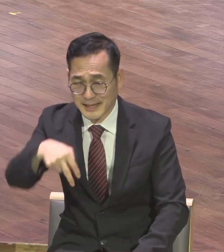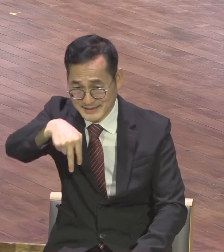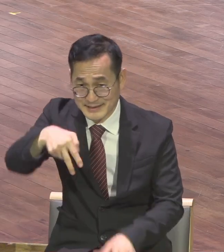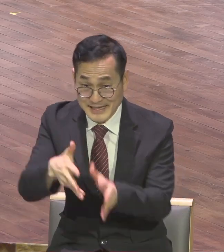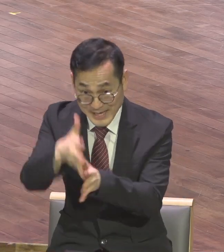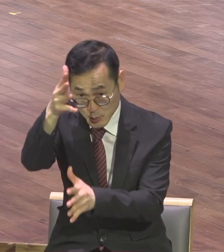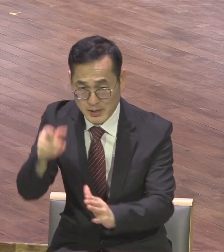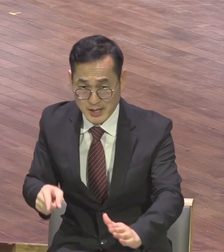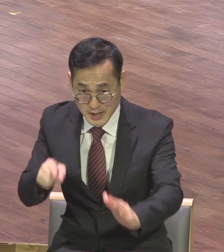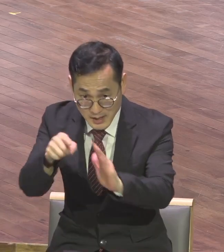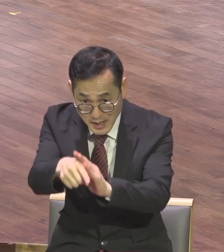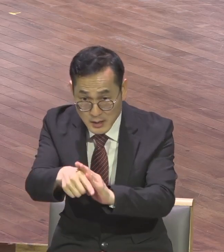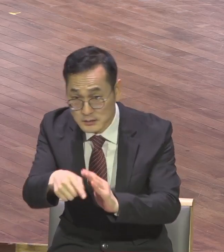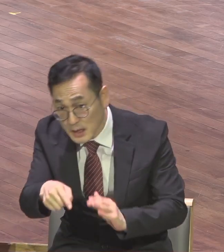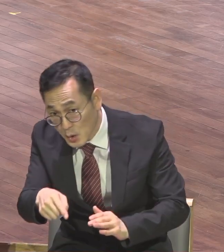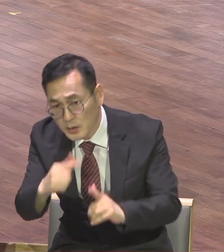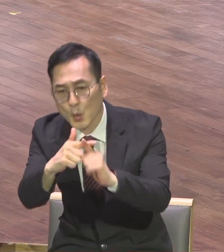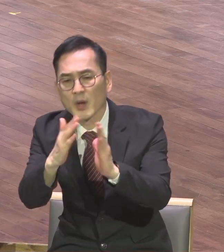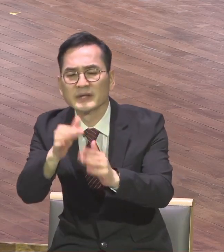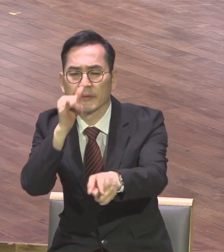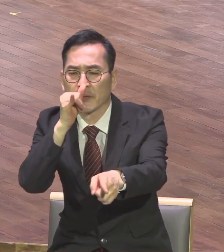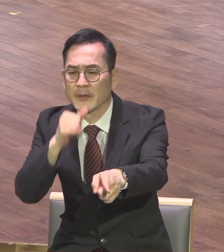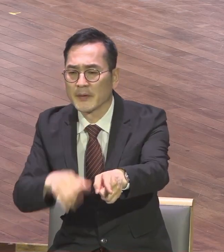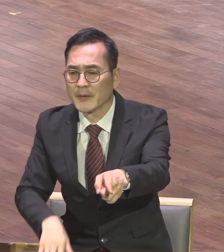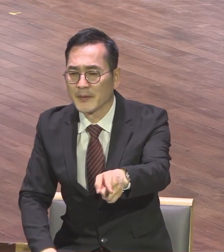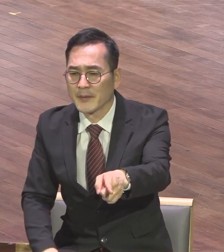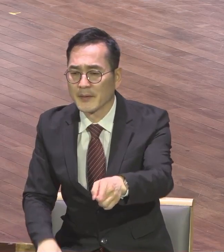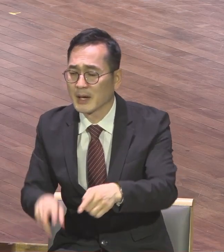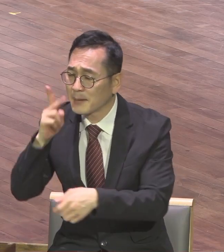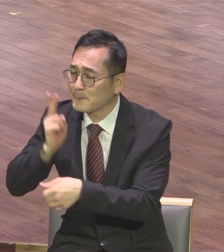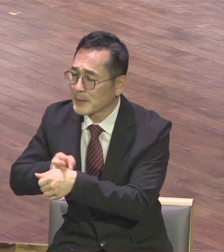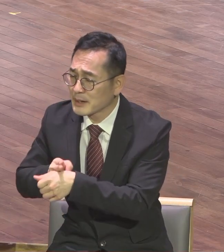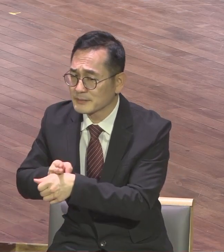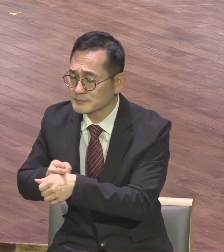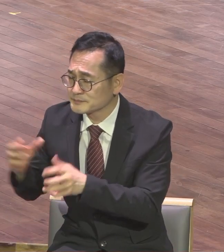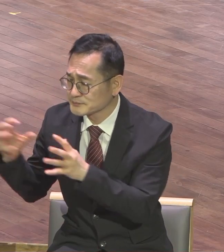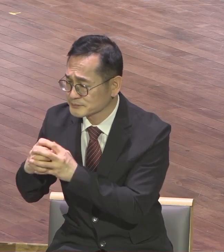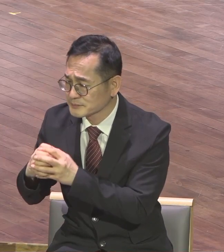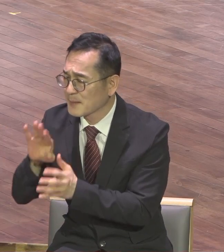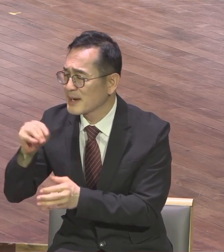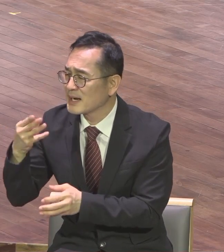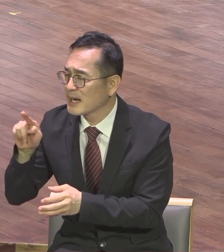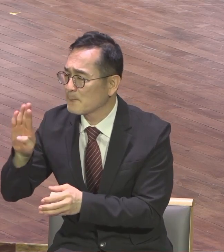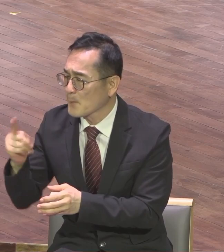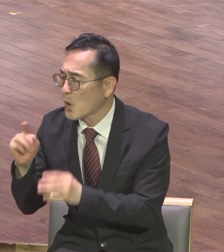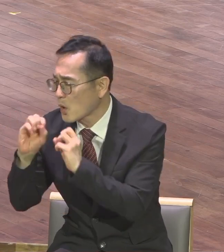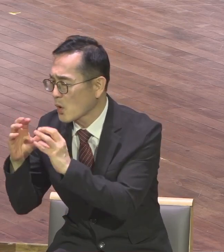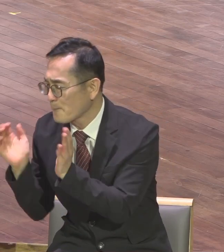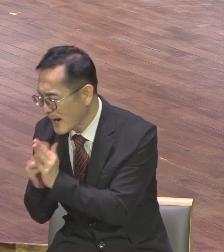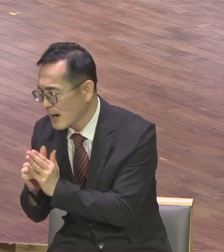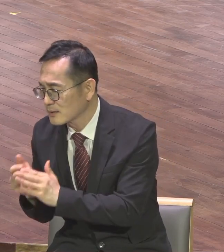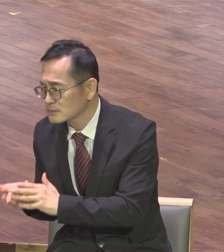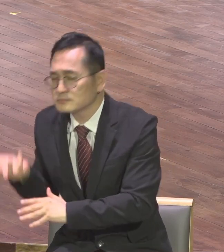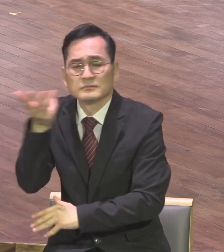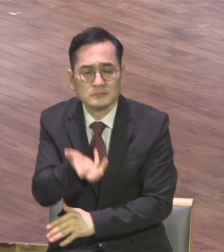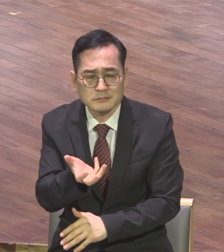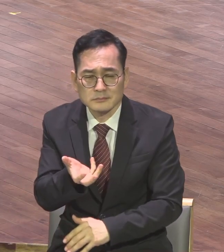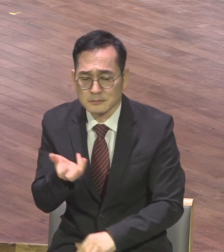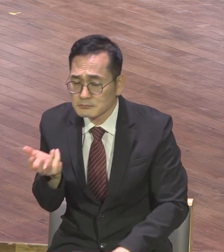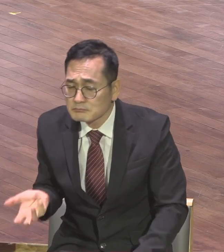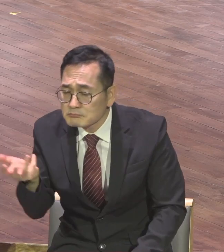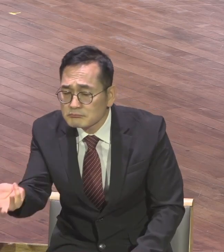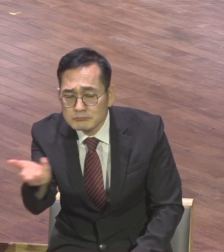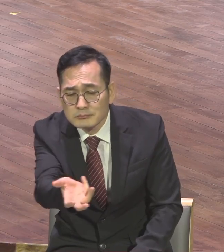빌립보의 사역을 마친 이 바울팀은 이제는 암비볼리와 아블로니아를